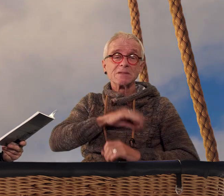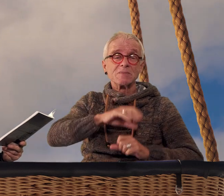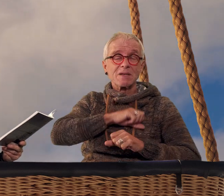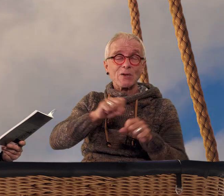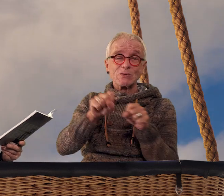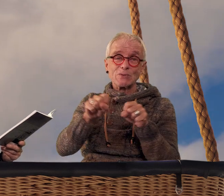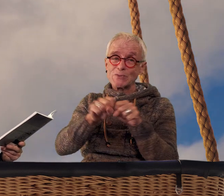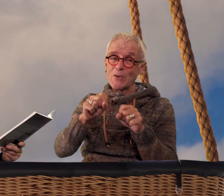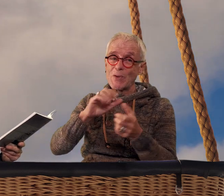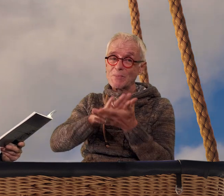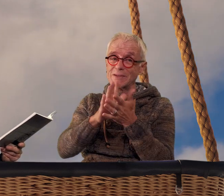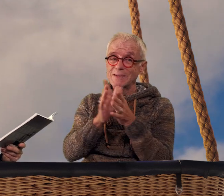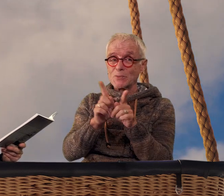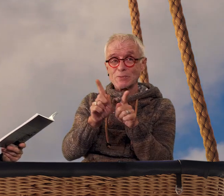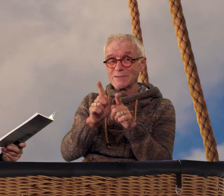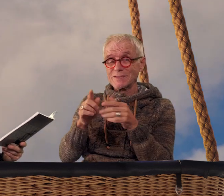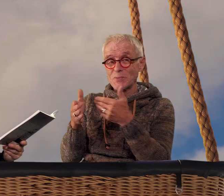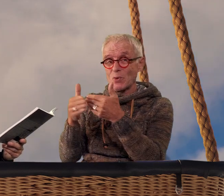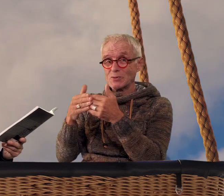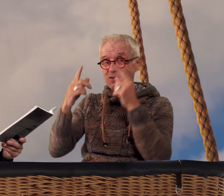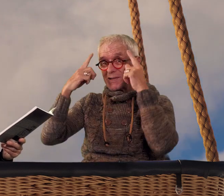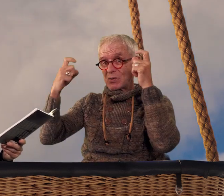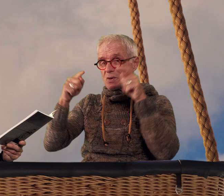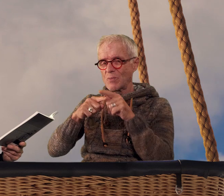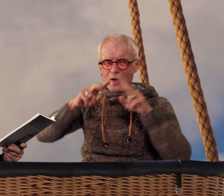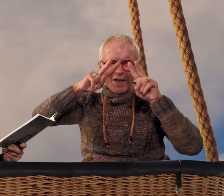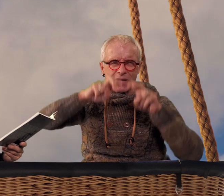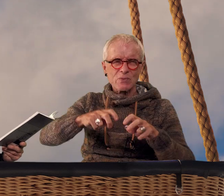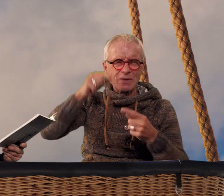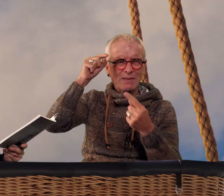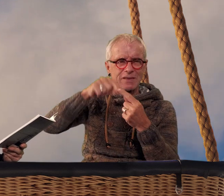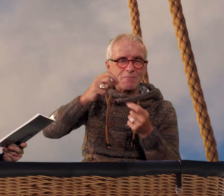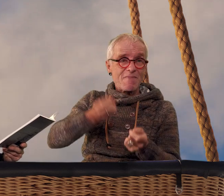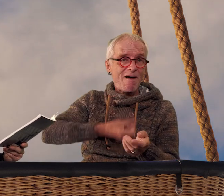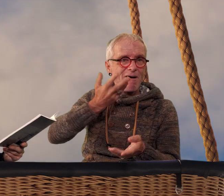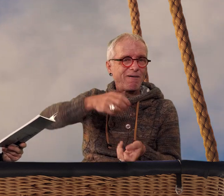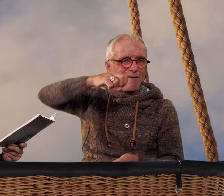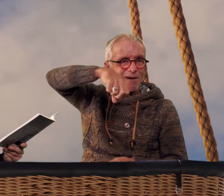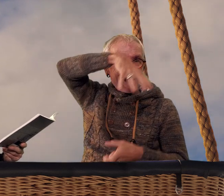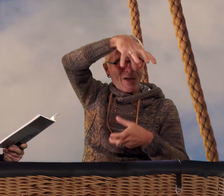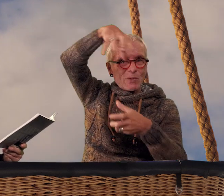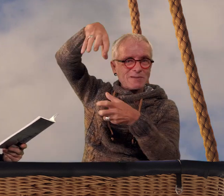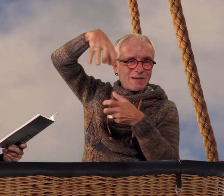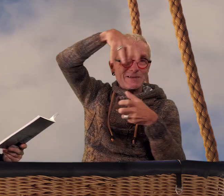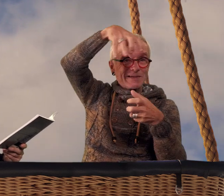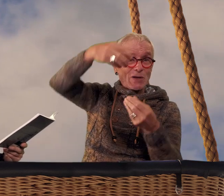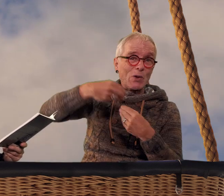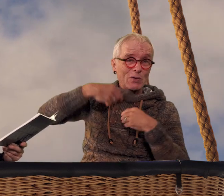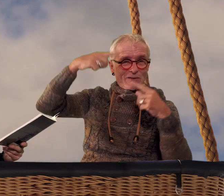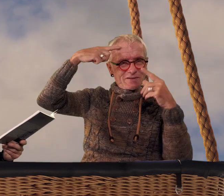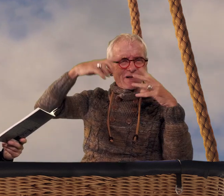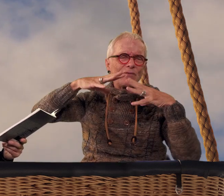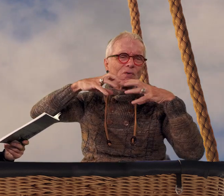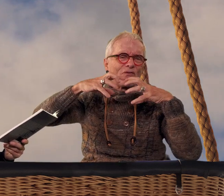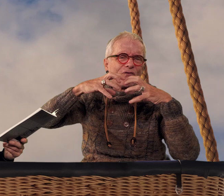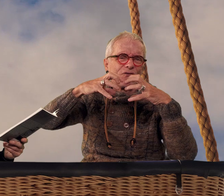la pratique, elle est quelque peu cousine de la théorie, j'ai fait de longues études sur la aérostatique. Cela m'a porté au cerveau, »